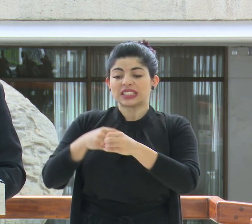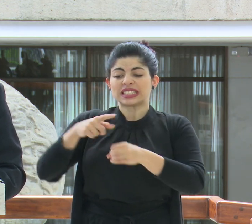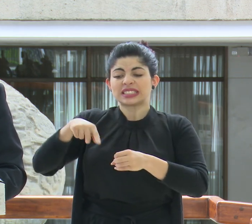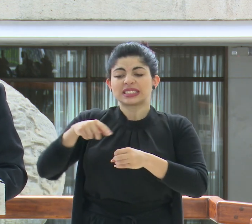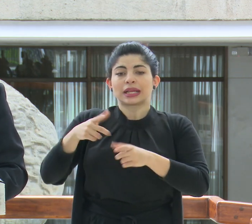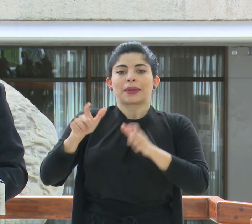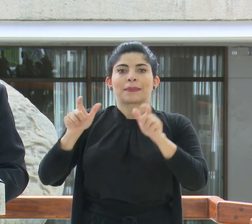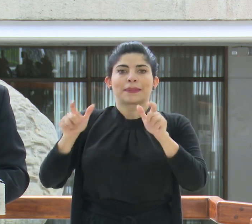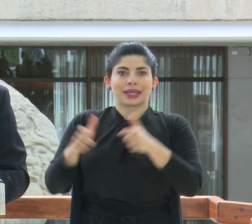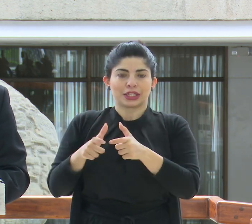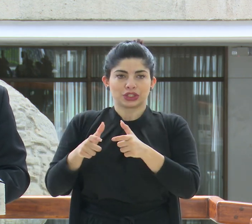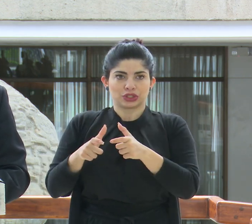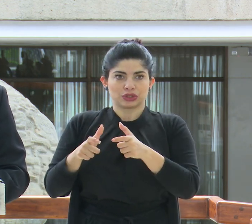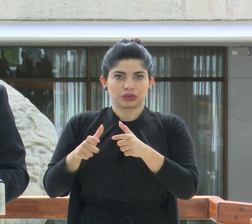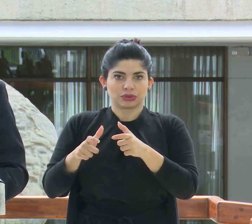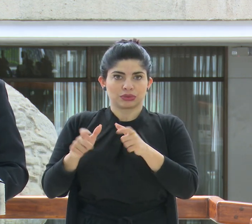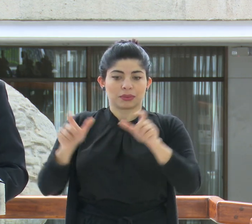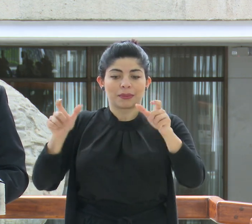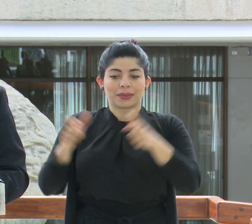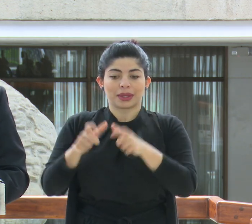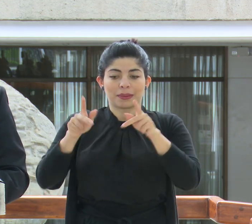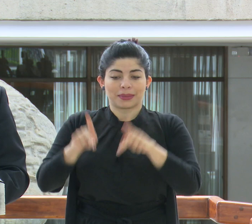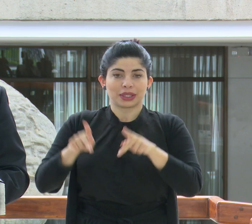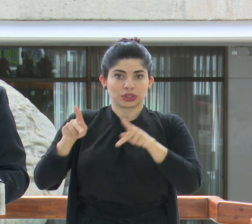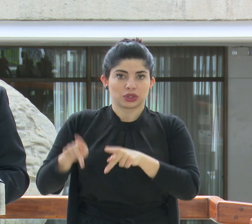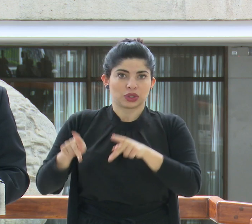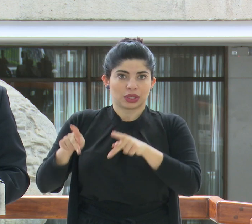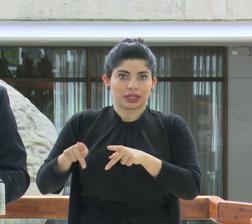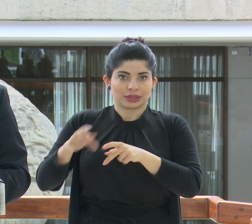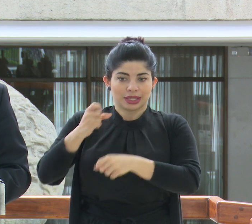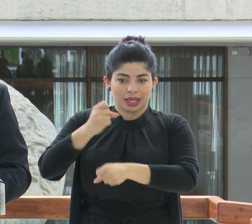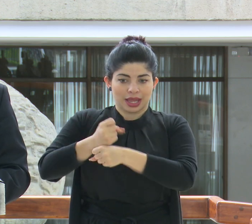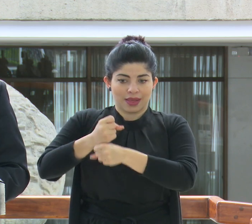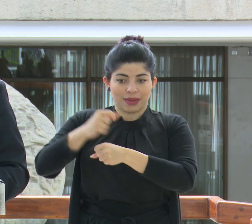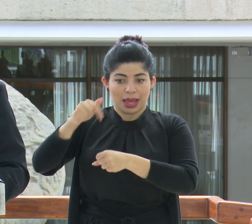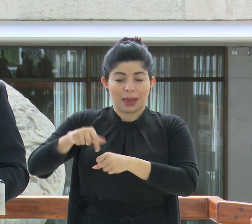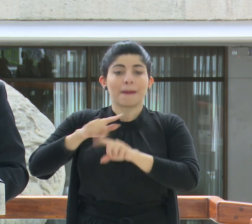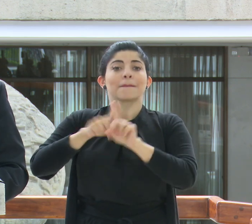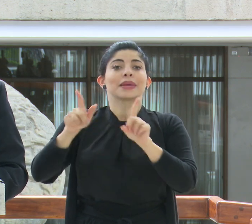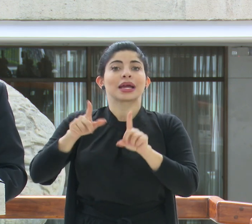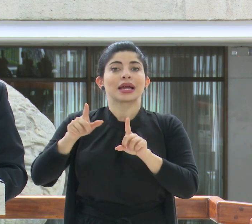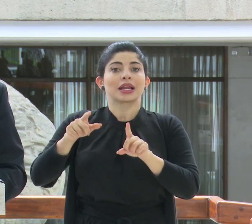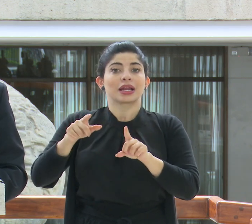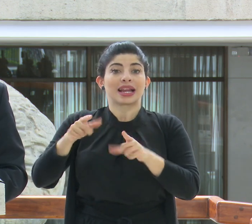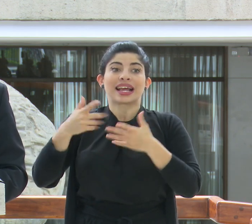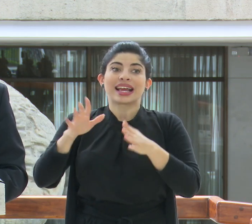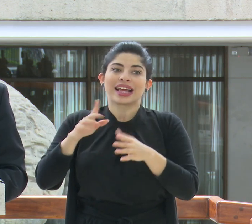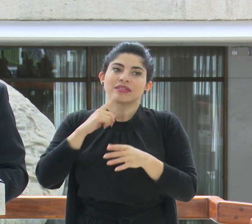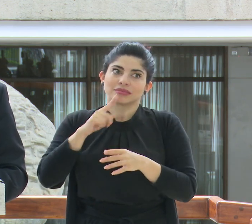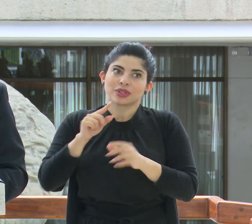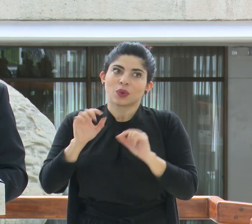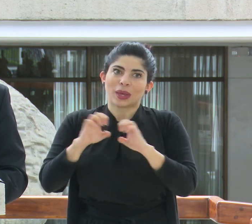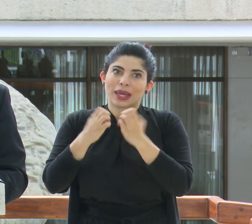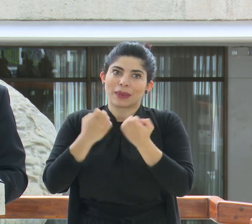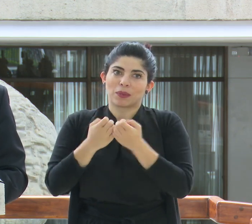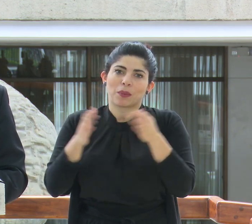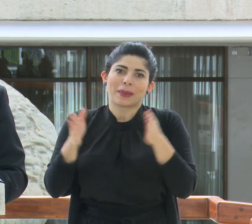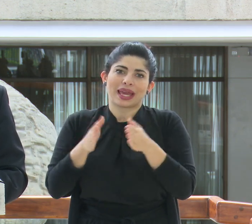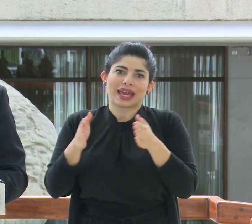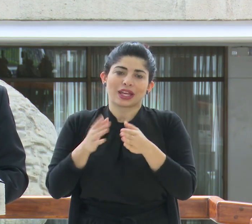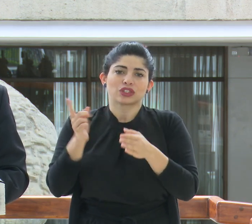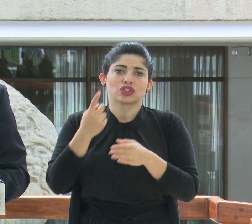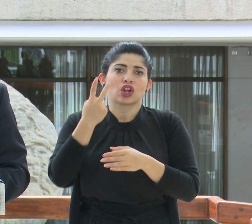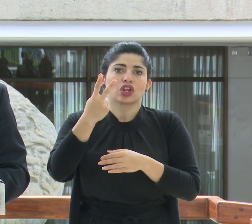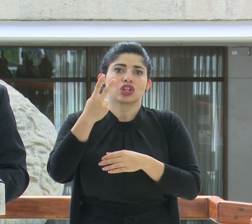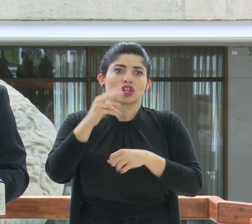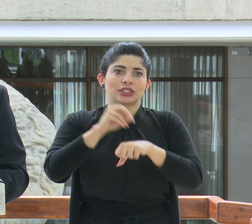hacer es reducir el número de personas que está ahí, pero sí, que por sí es muy pequeño, quiero decir, lo que tenemos ahí son dos